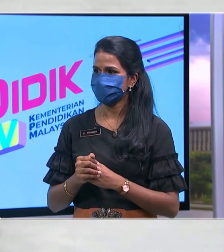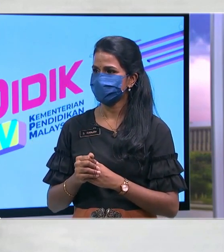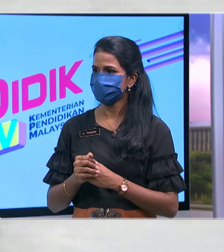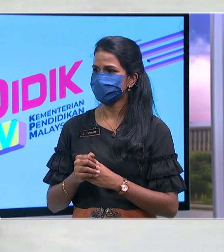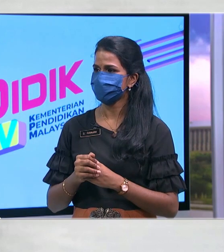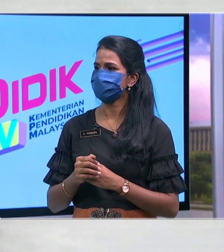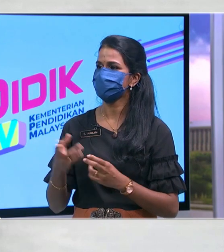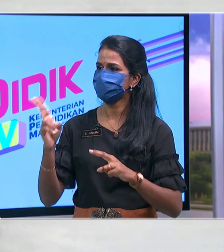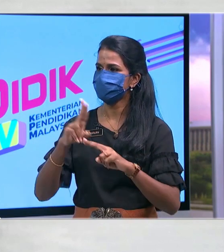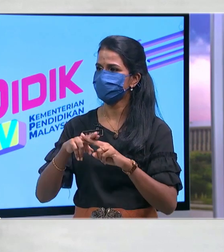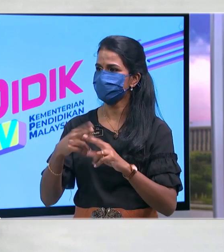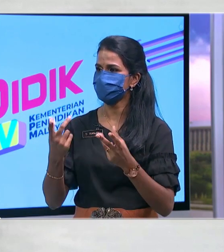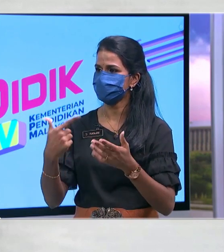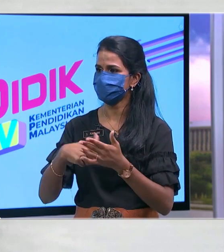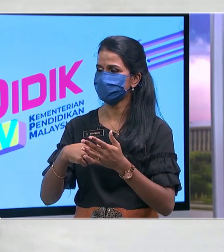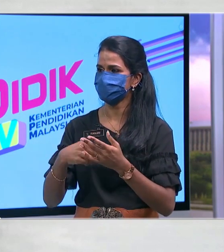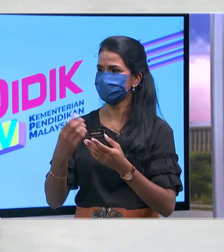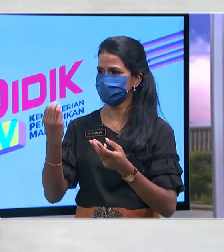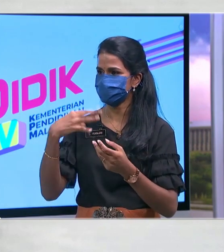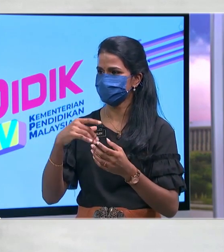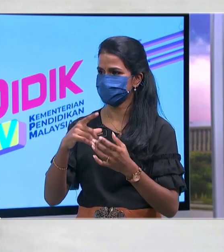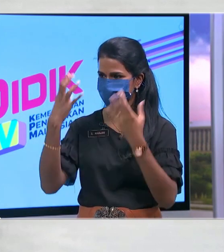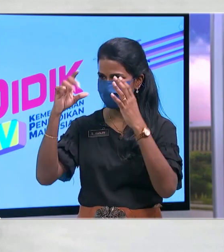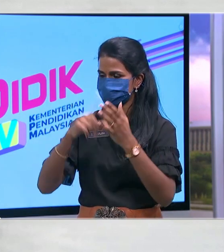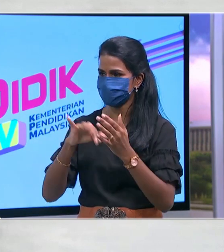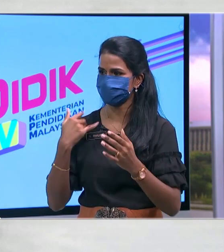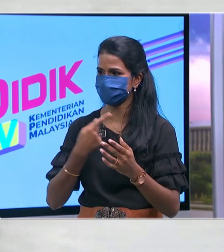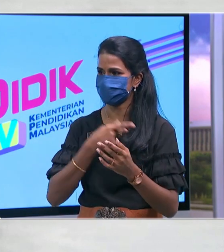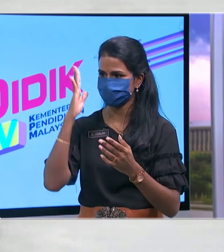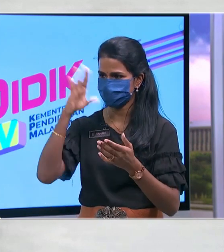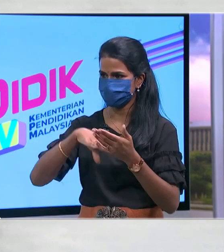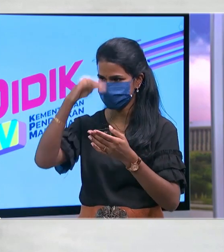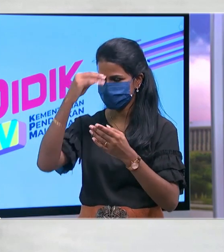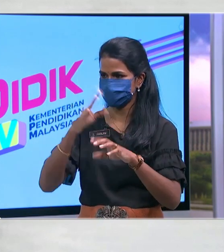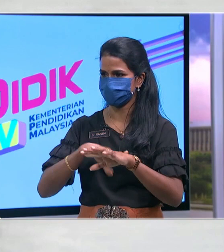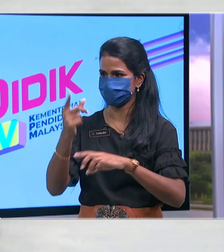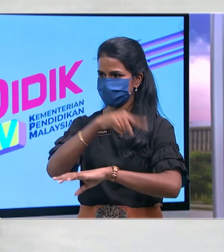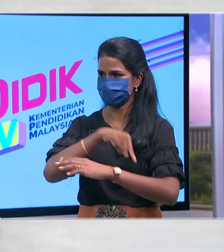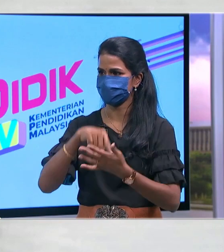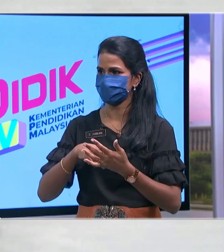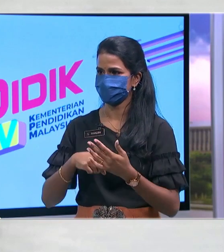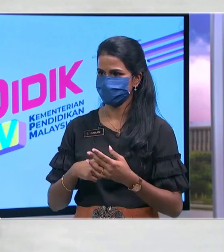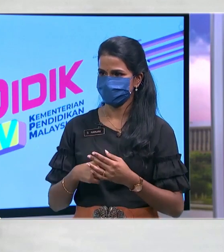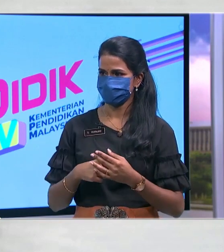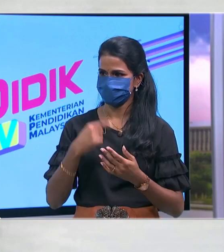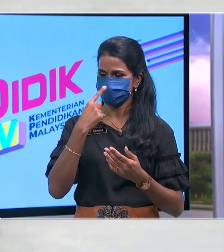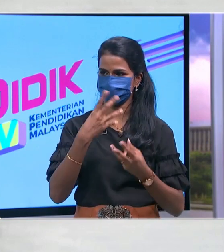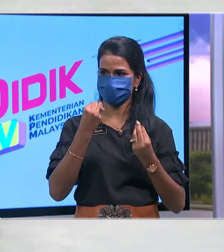Siapa nak tambah? Tambah lagi. Bagi tahu cikgu apa yang kita akan belajar pada hari ini. Siapa mahu